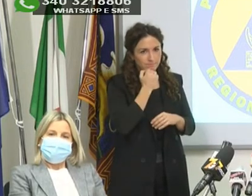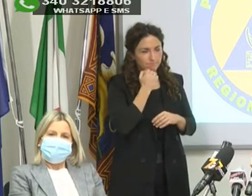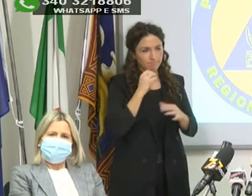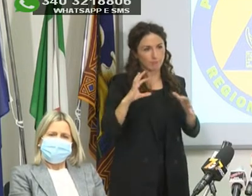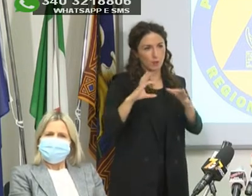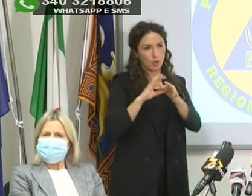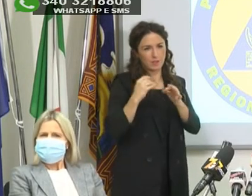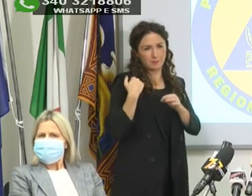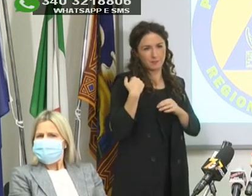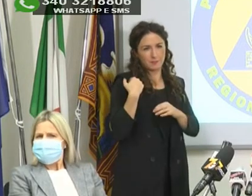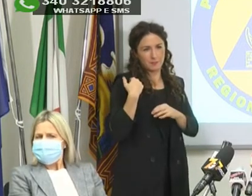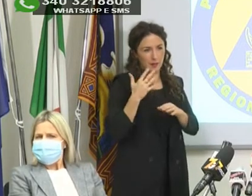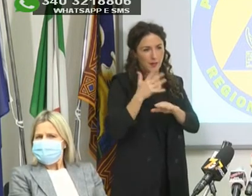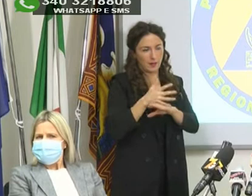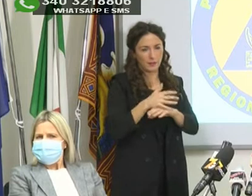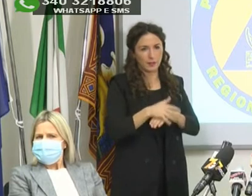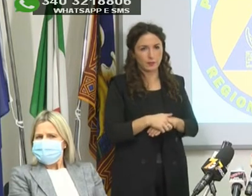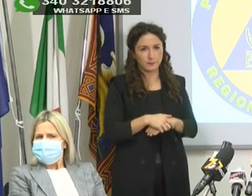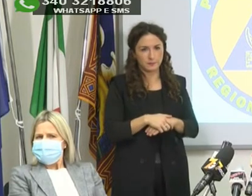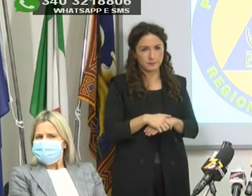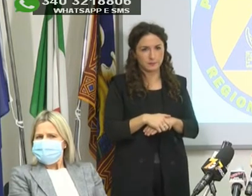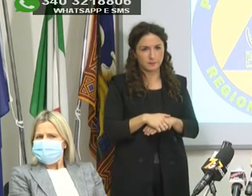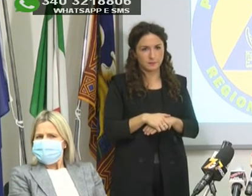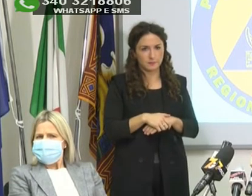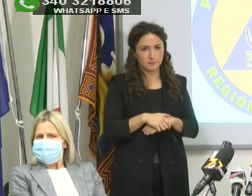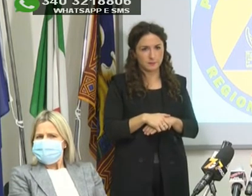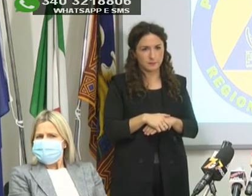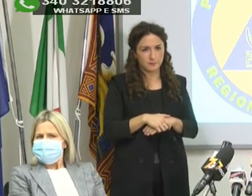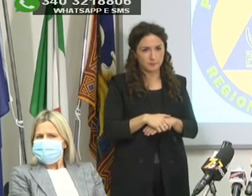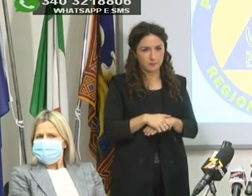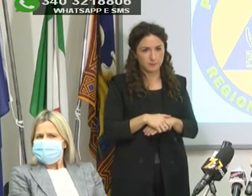quello che ha detto il collega Pettenò quando... perché mi hanno anche a me